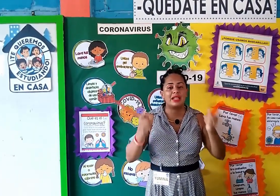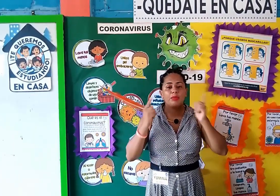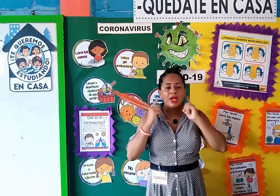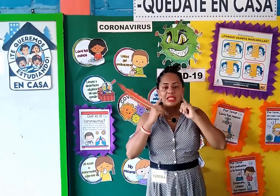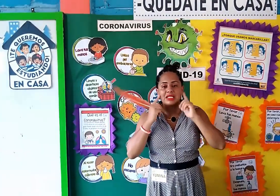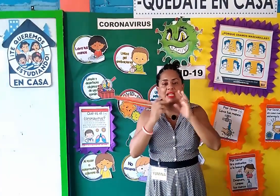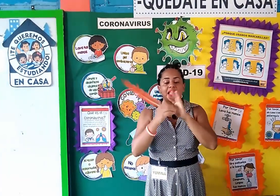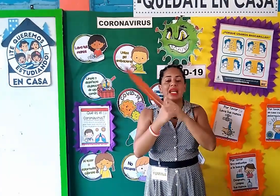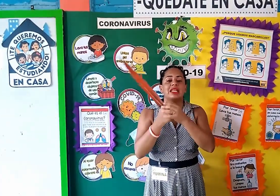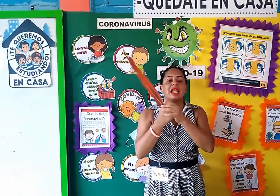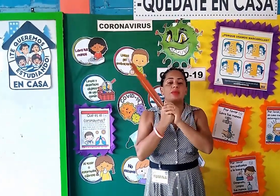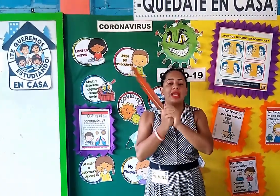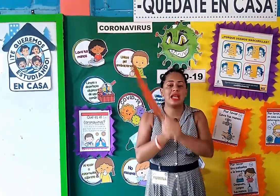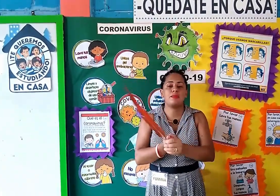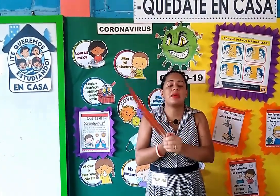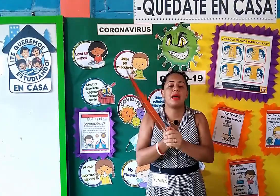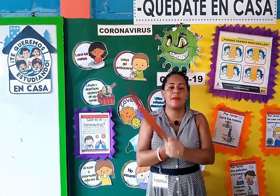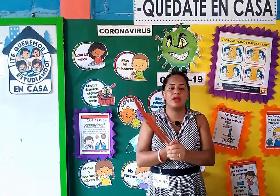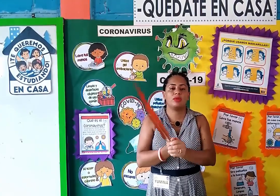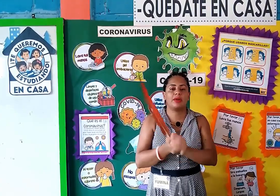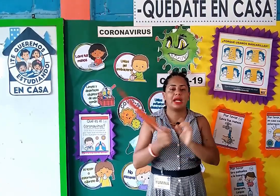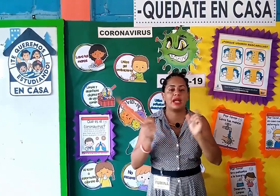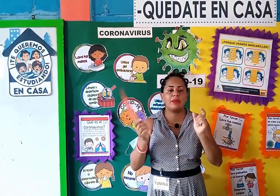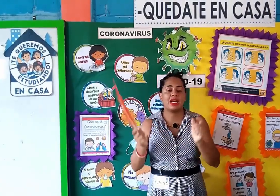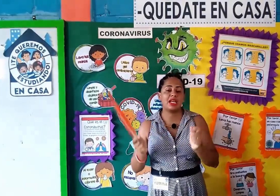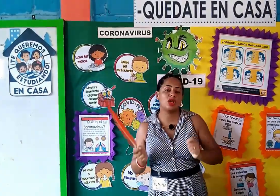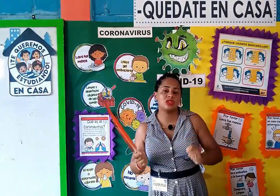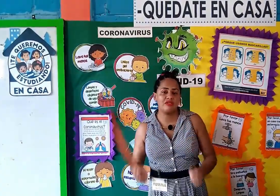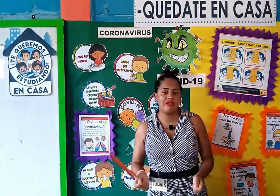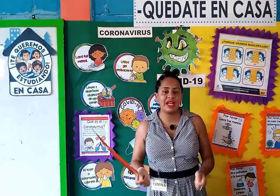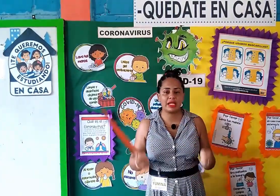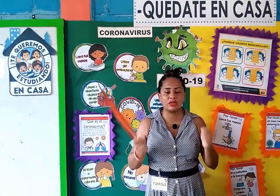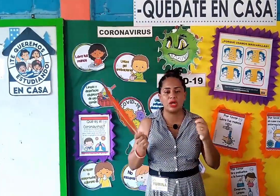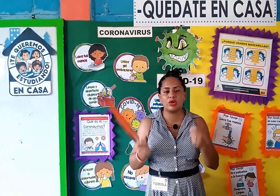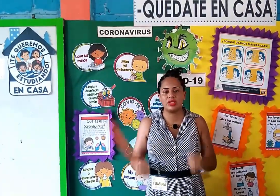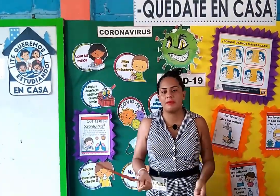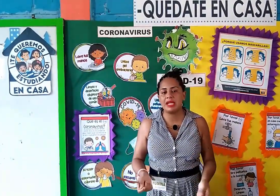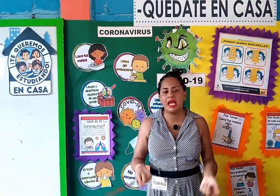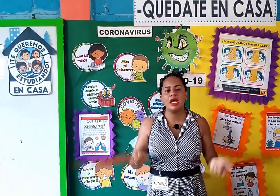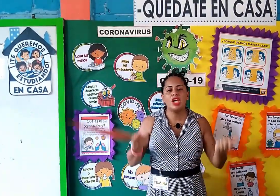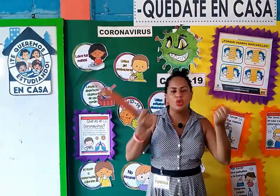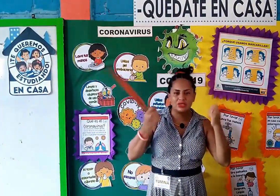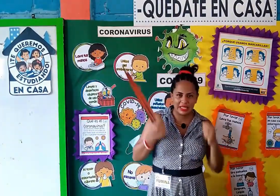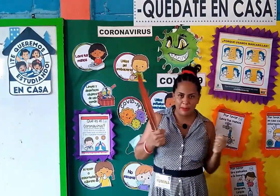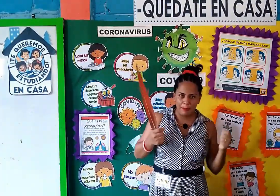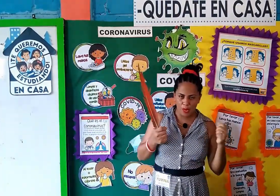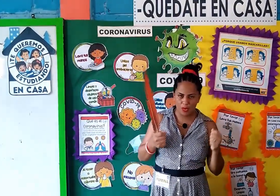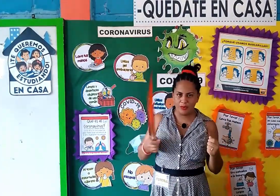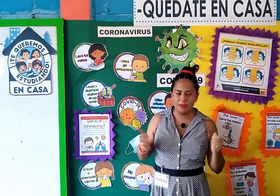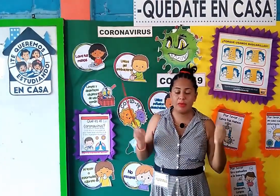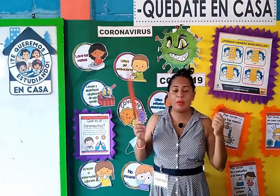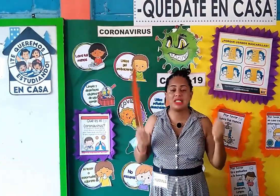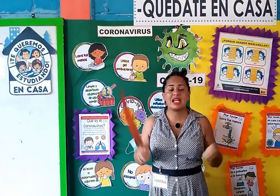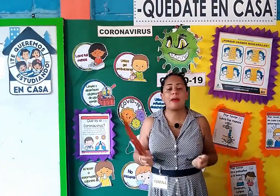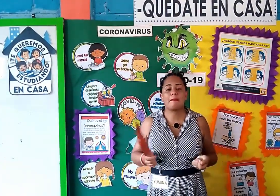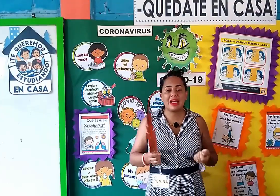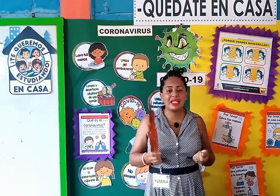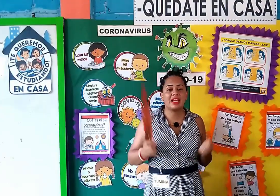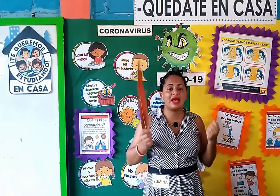de ponérsela, tiene que tener bien limpias las manos para que la mascarilla no se infecte, no se contamine y usted tampoco. Vamos a hacer la práctica del